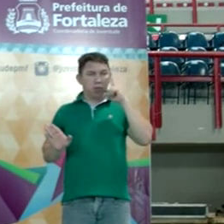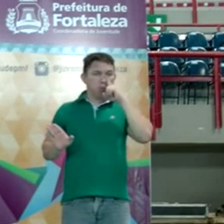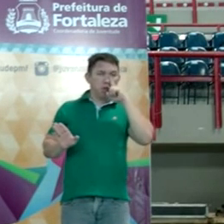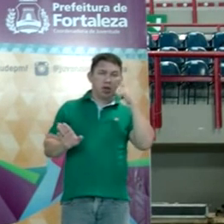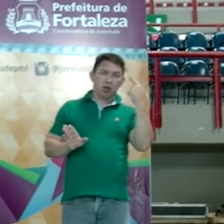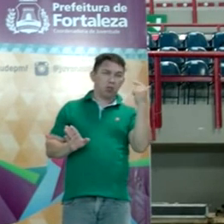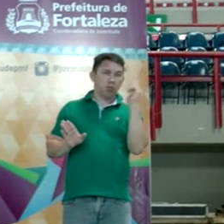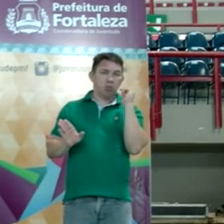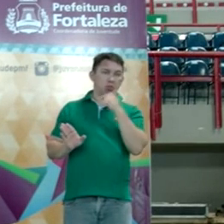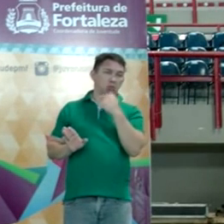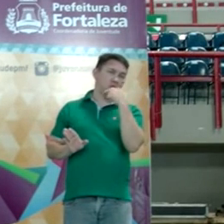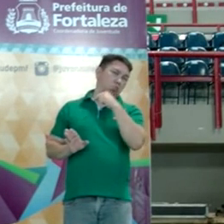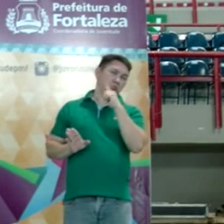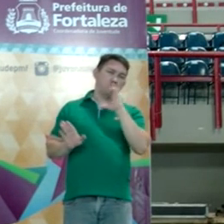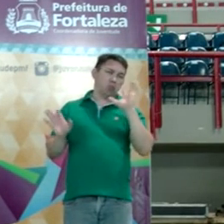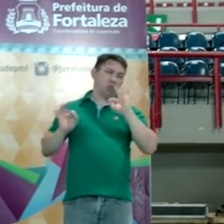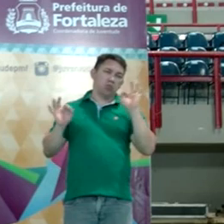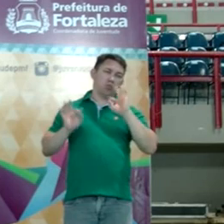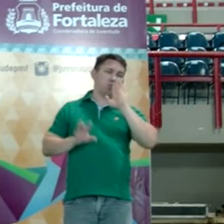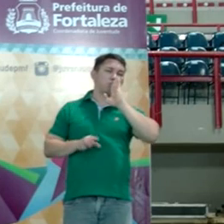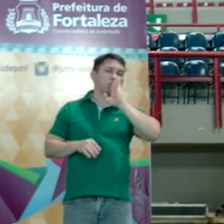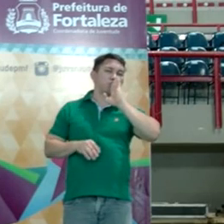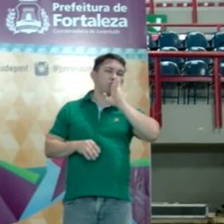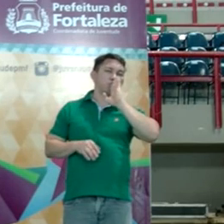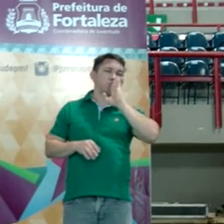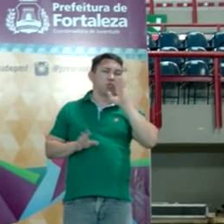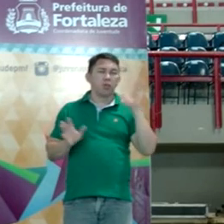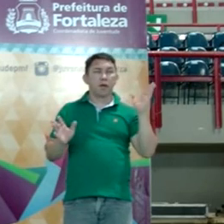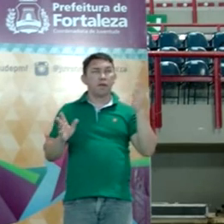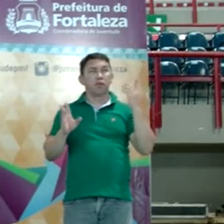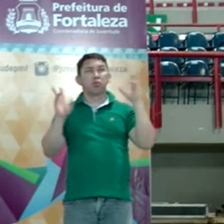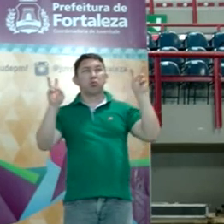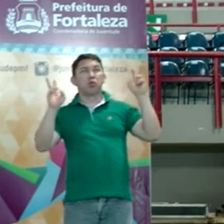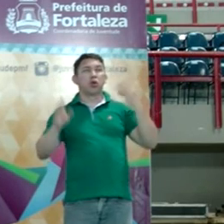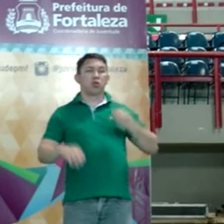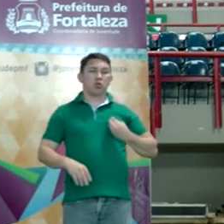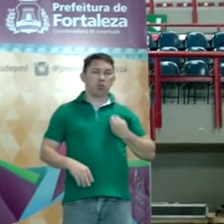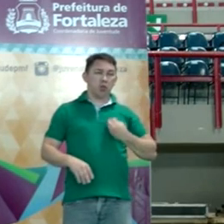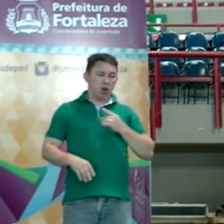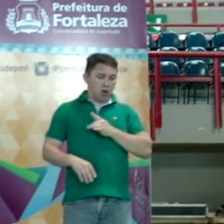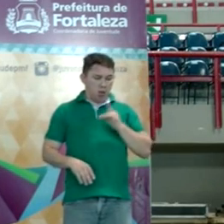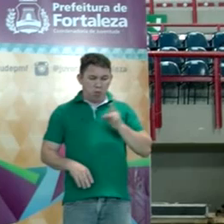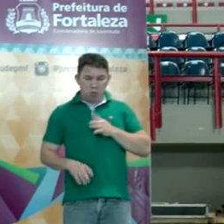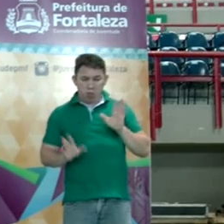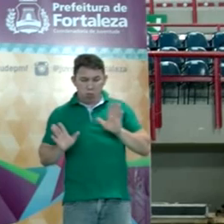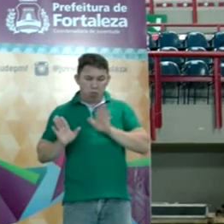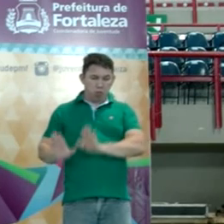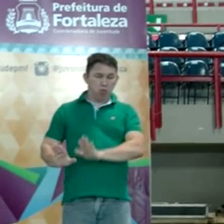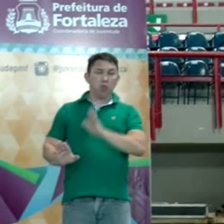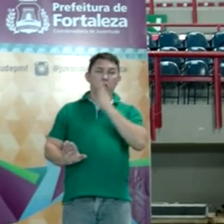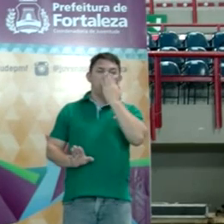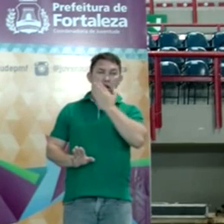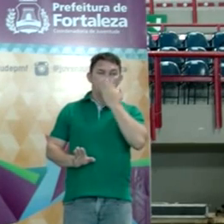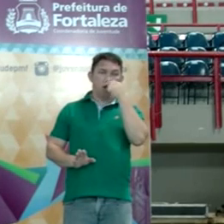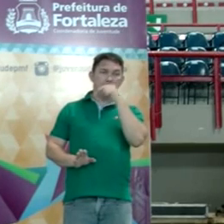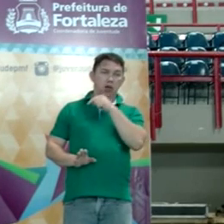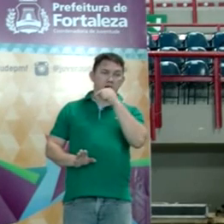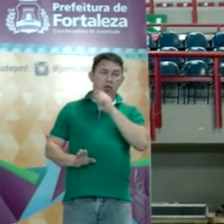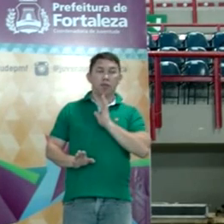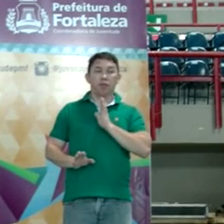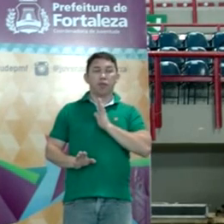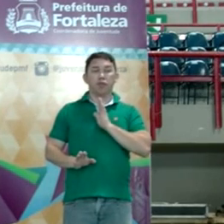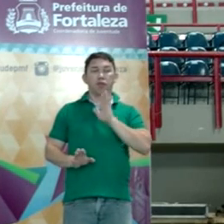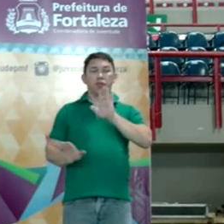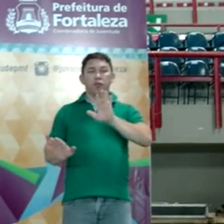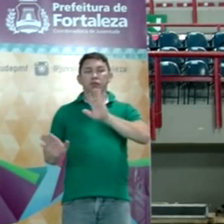fundamental. Ele não estaria em risco, por questão de vida, temer pela sua vida, ficando na Bolívia.